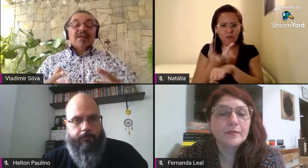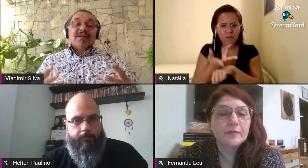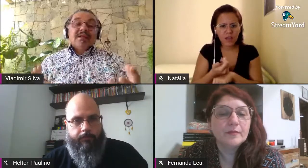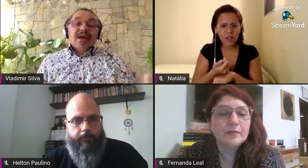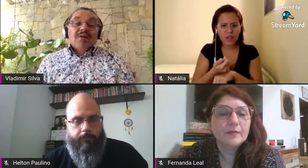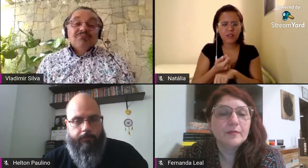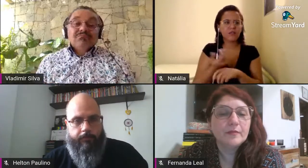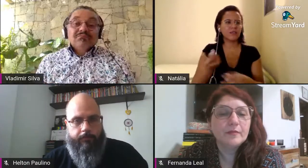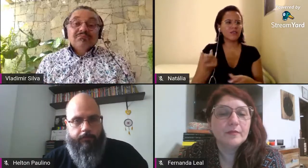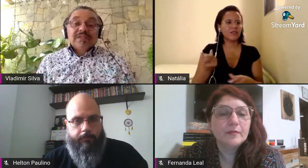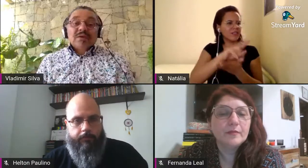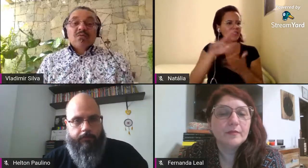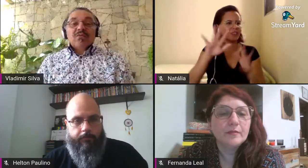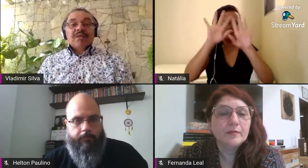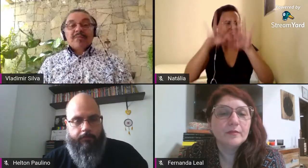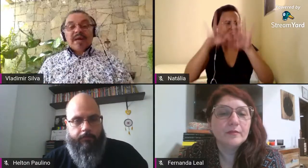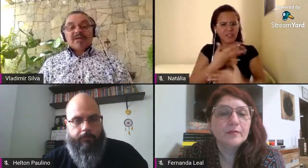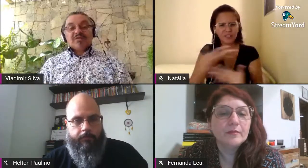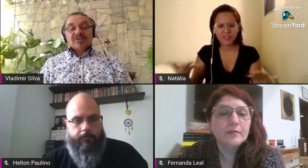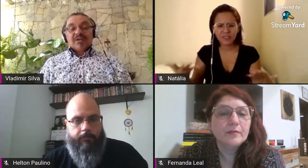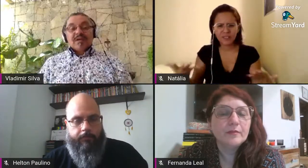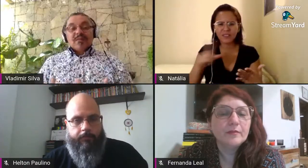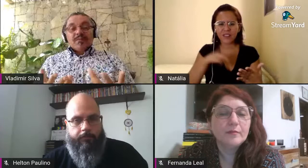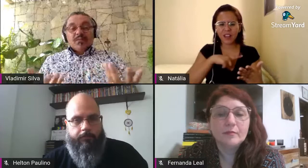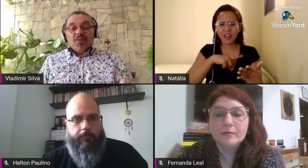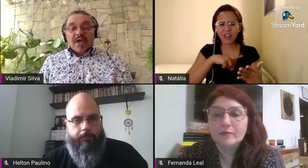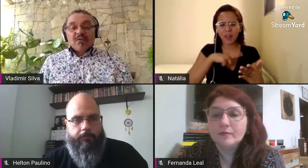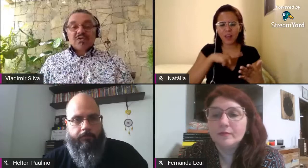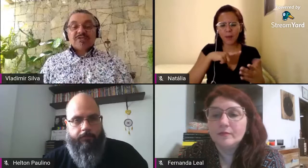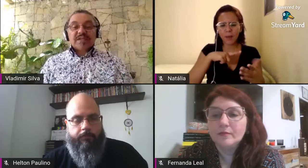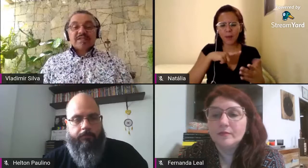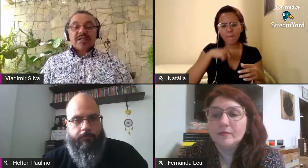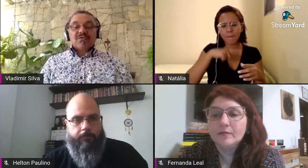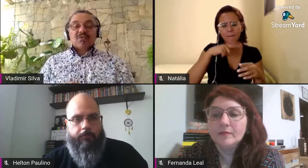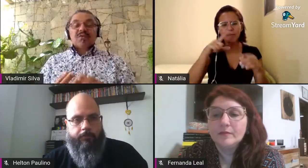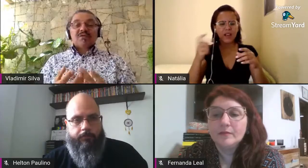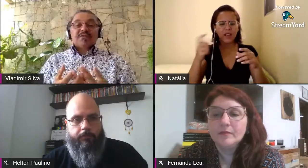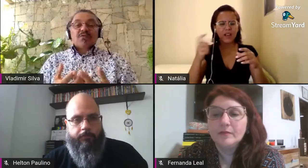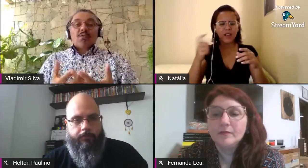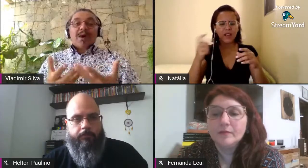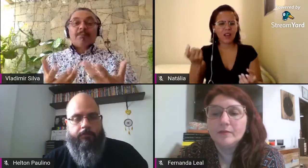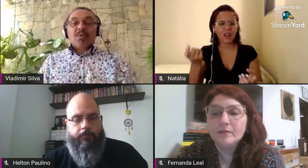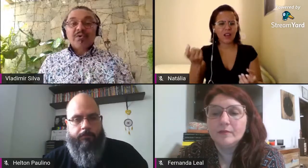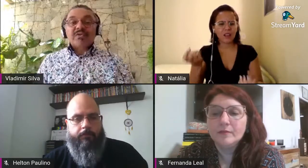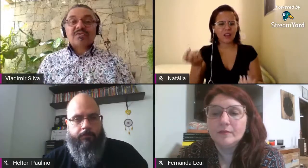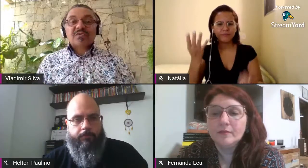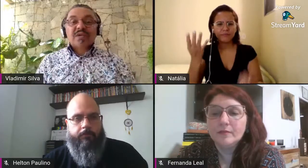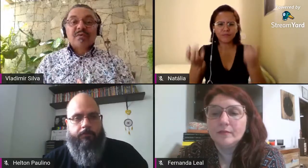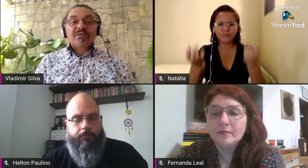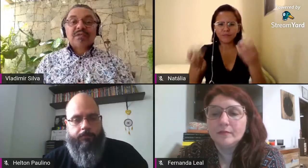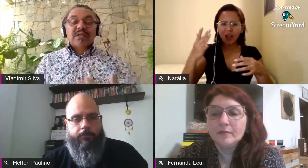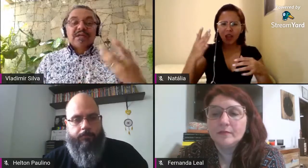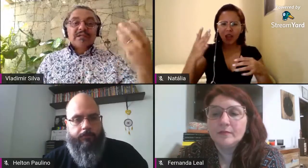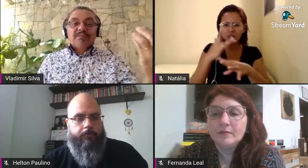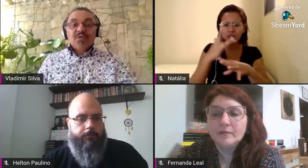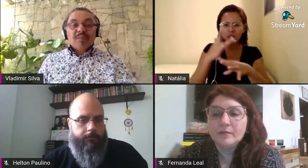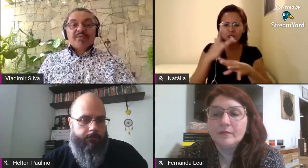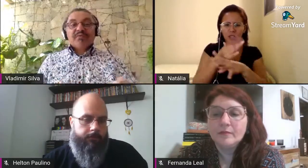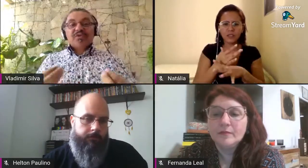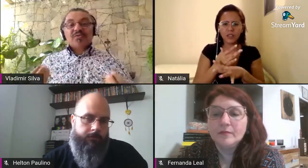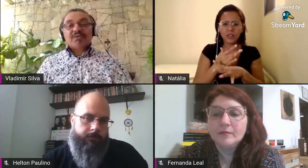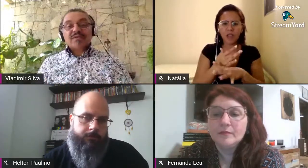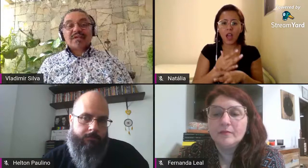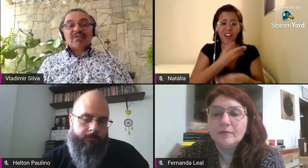cidade, que não são contemplados com recursos financeiros ou inclusive com o apoio institucional de